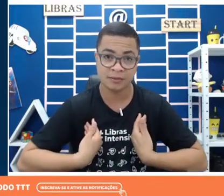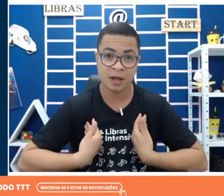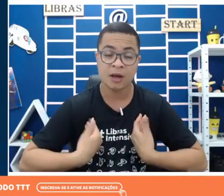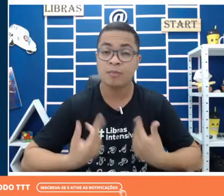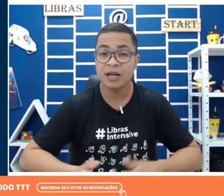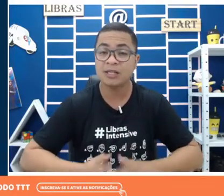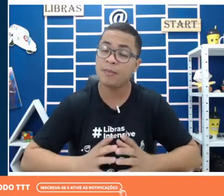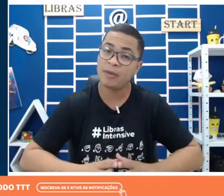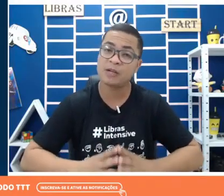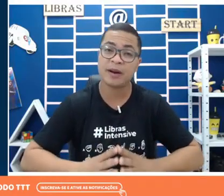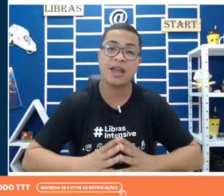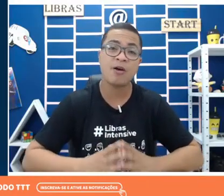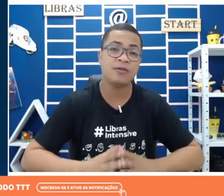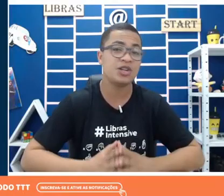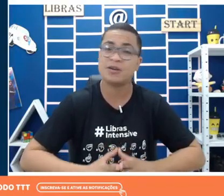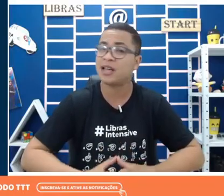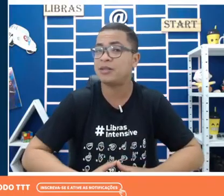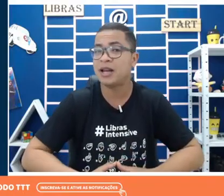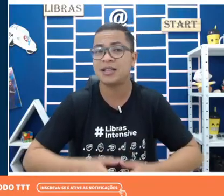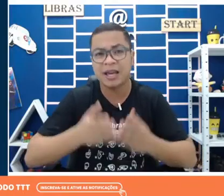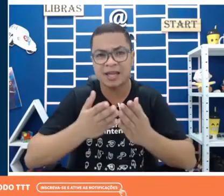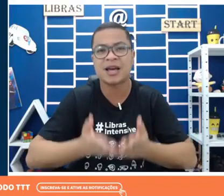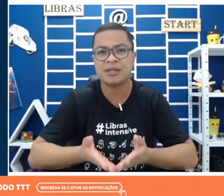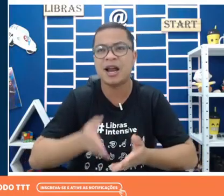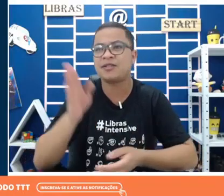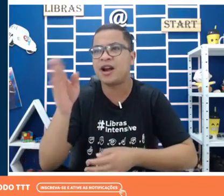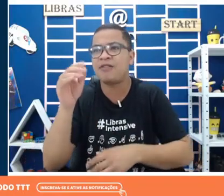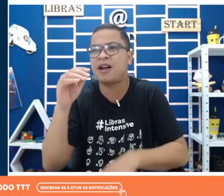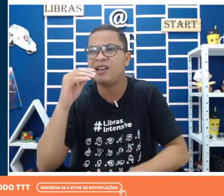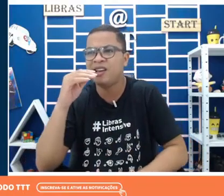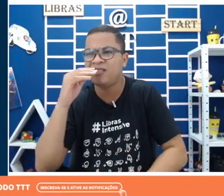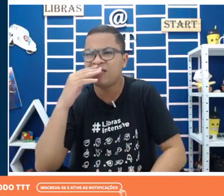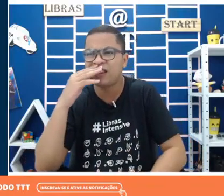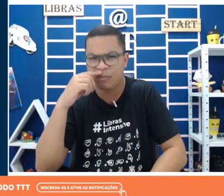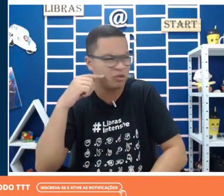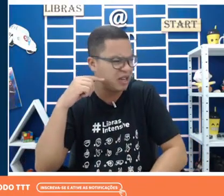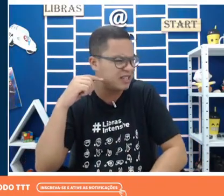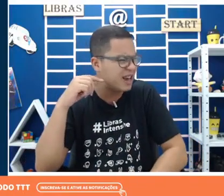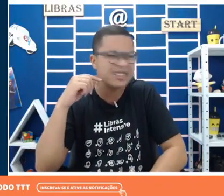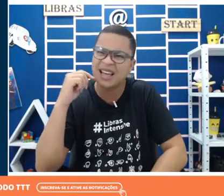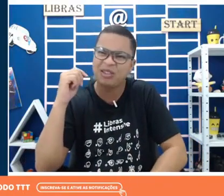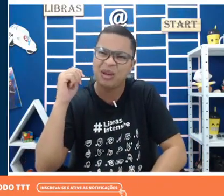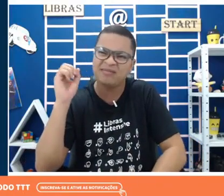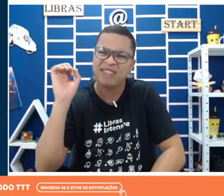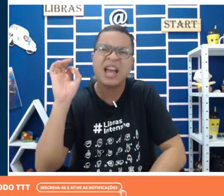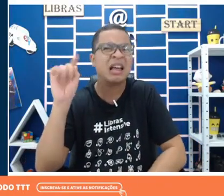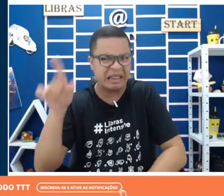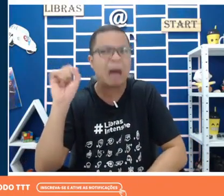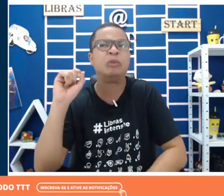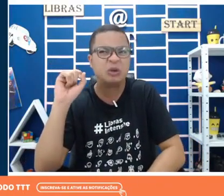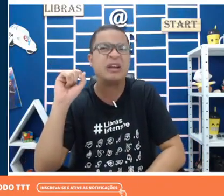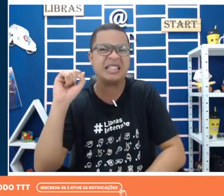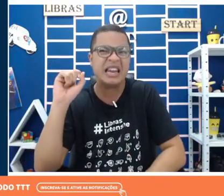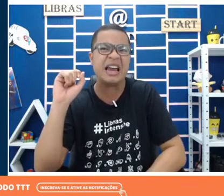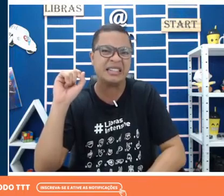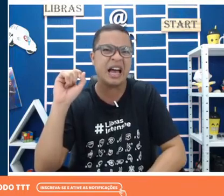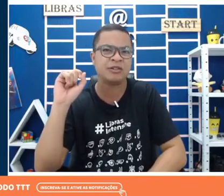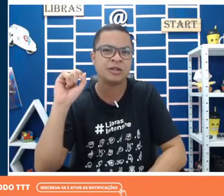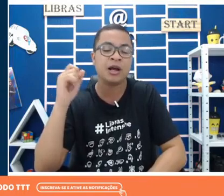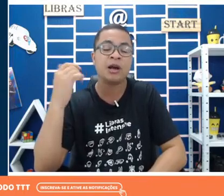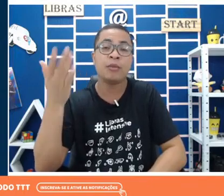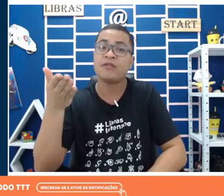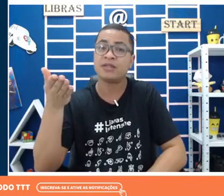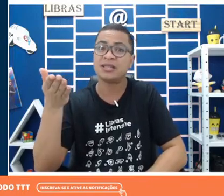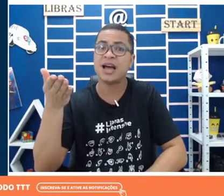ouvinte. Principalmente para quem é ouvinte e não sabe sinais. Quem sabe sinais vai olhar e falar, eita, tá português sinalizado, hein? Tá português